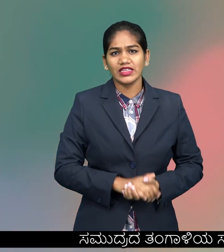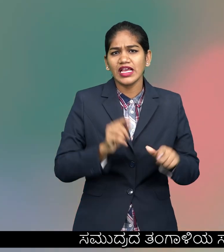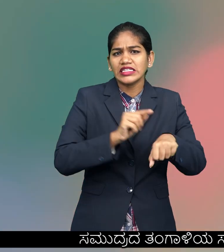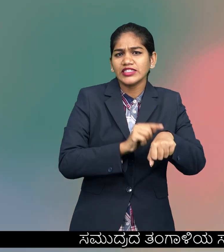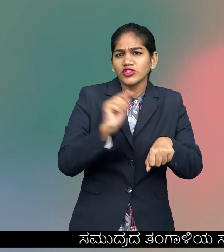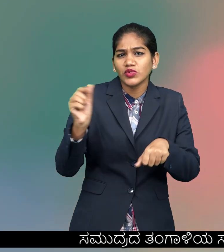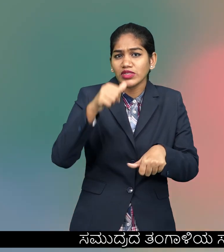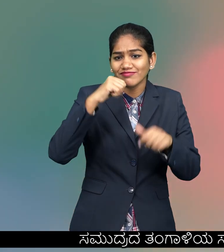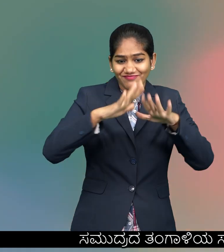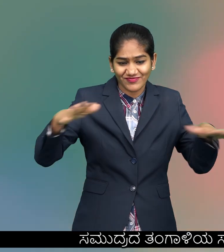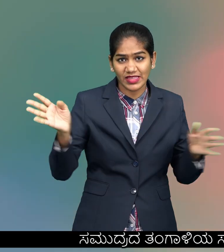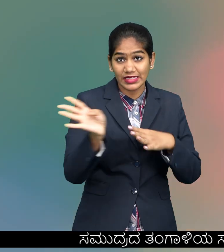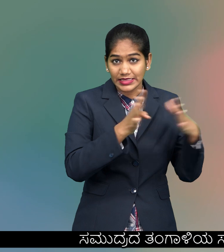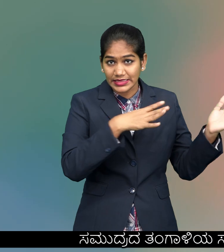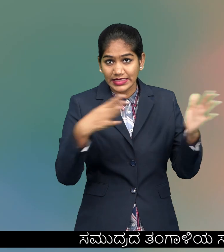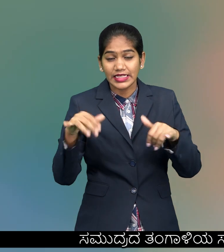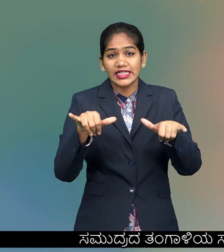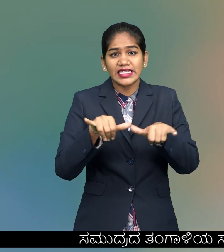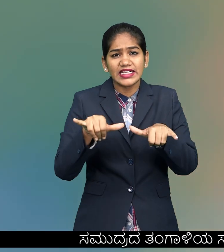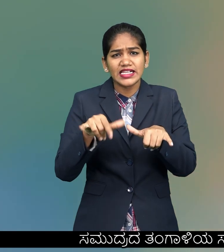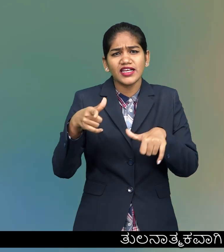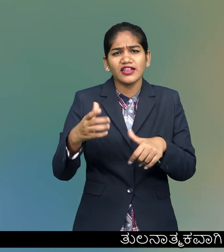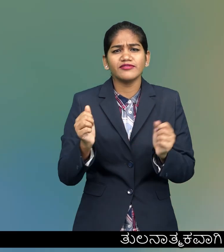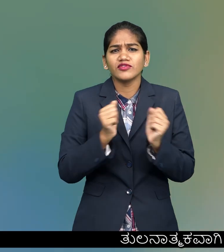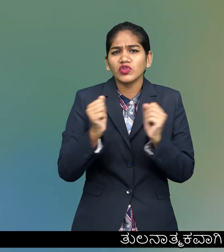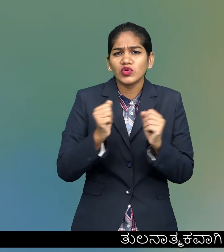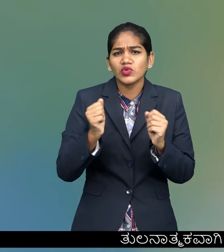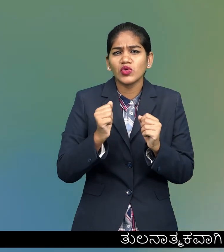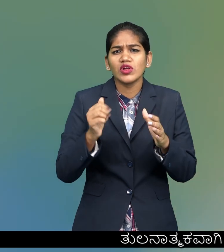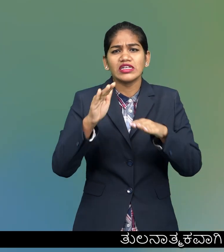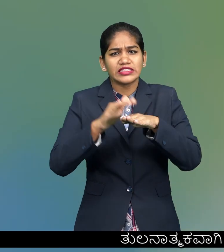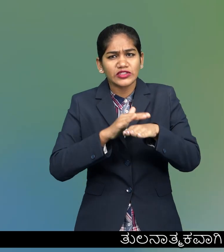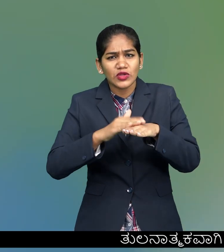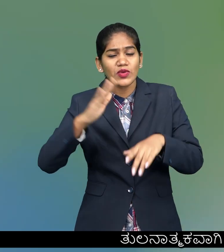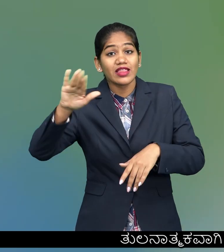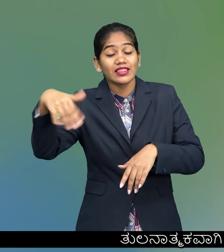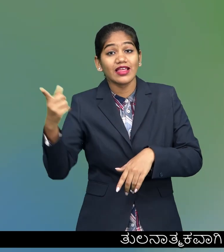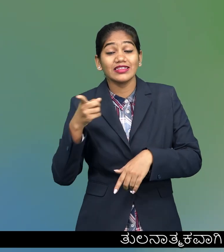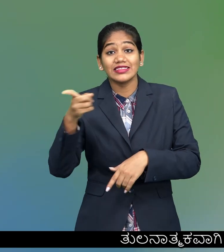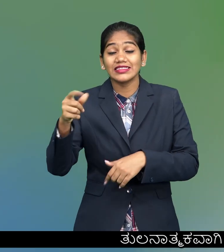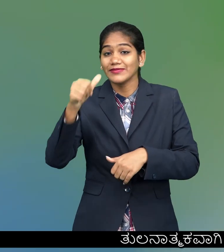ಸಮುದ್ರದ ತಂಗಾಳಿಯ ಸಮಯದಲ್ಲಿ ಭೂಮಿ ಸಮುದ್ರಕ್ಕಿಂತ ತುಲನಾತ್ಮಕವಾಗಿ ನಿಧಾನವಾಗಿ ತಣ್ಣವಾಗುತ್ತದೆ.